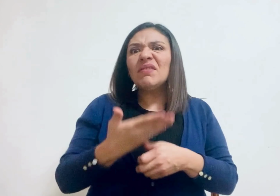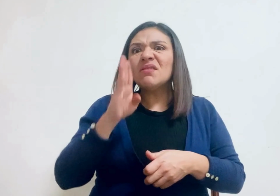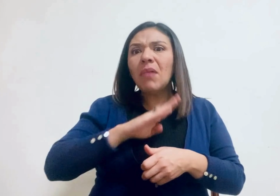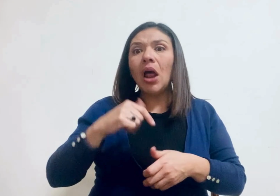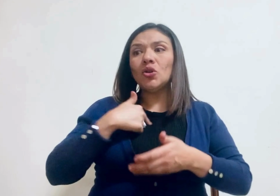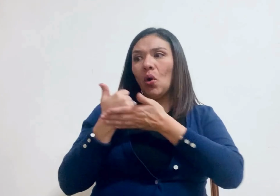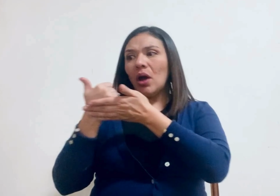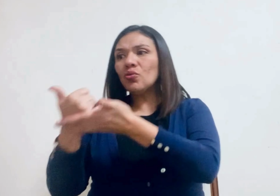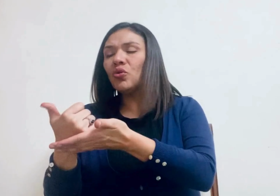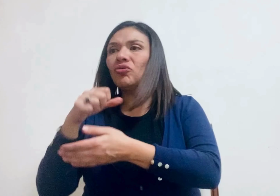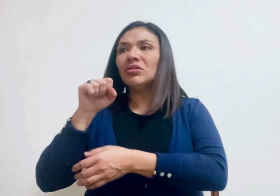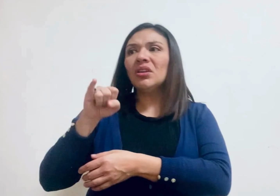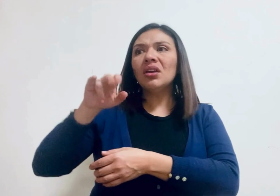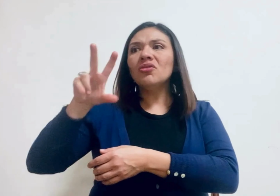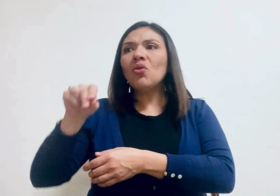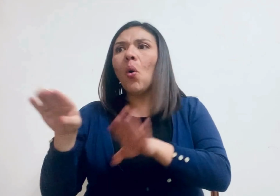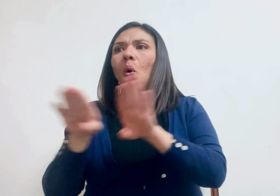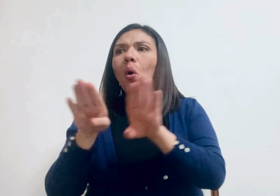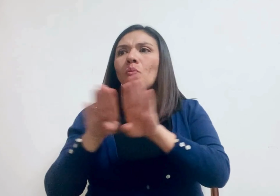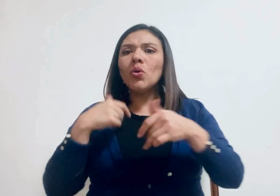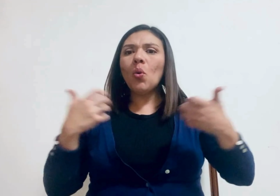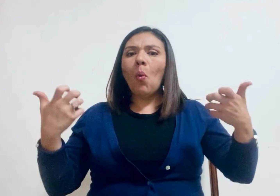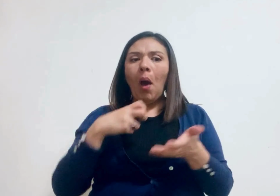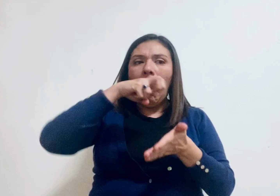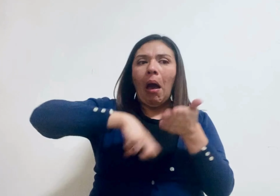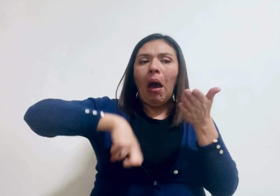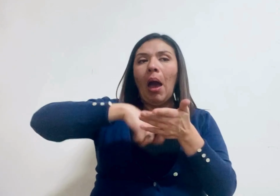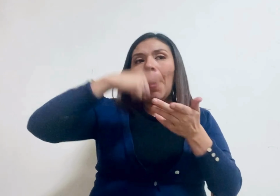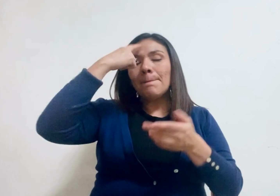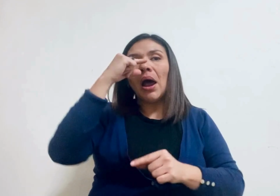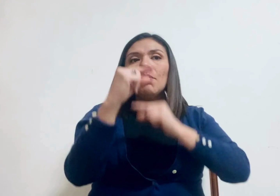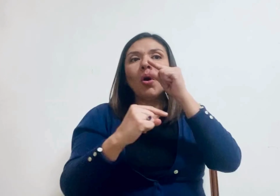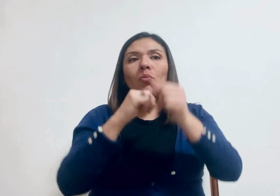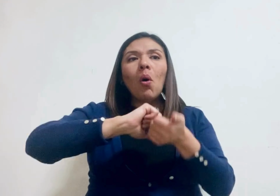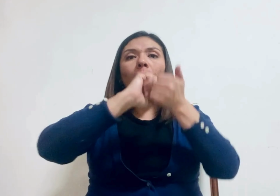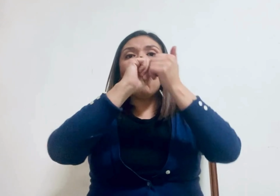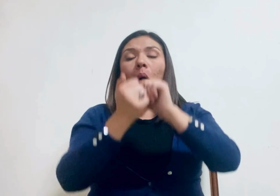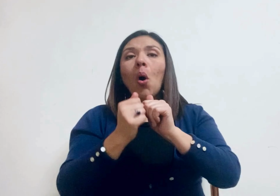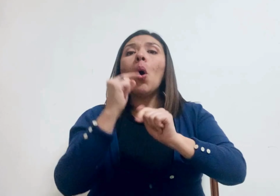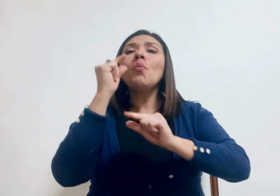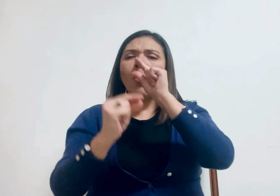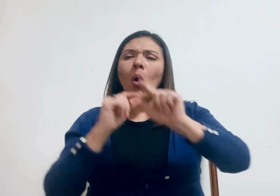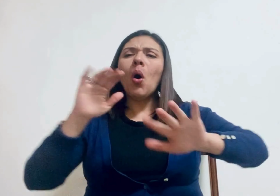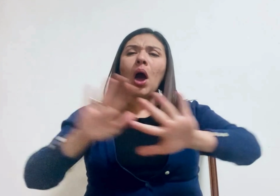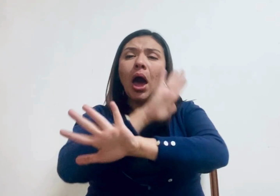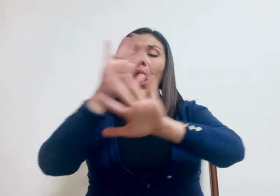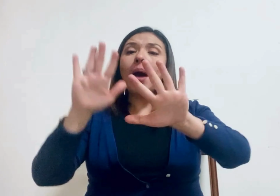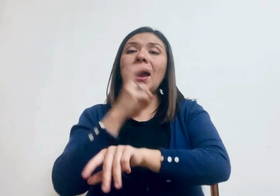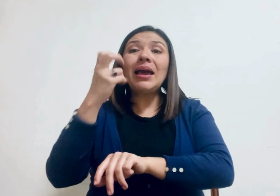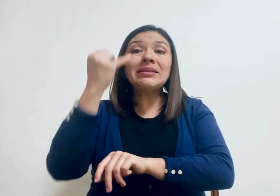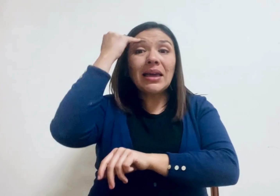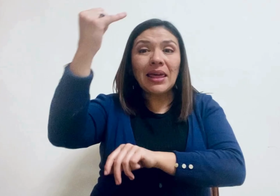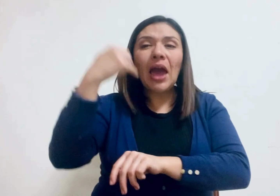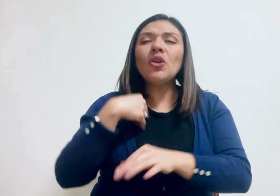tú favoreces o ayudas a que ciertas reacciones se vayan dando y vamos cambiando un poco como el discurso. Te